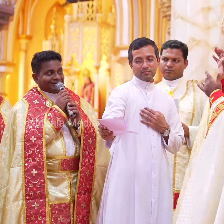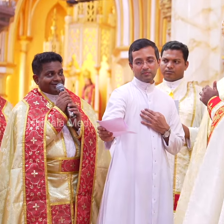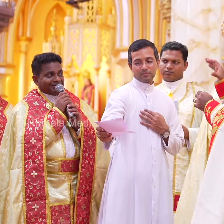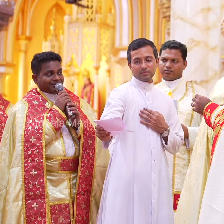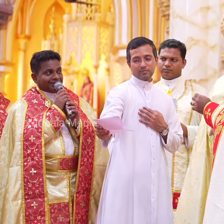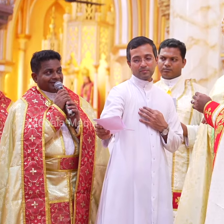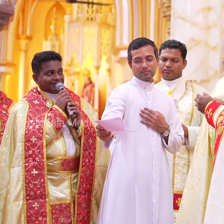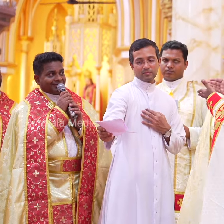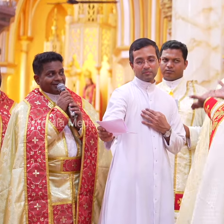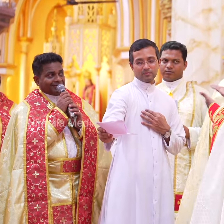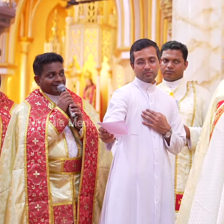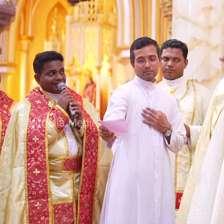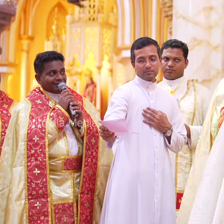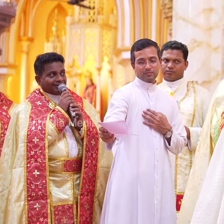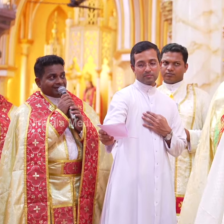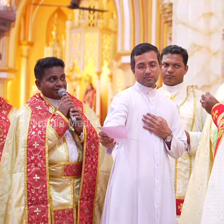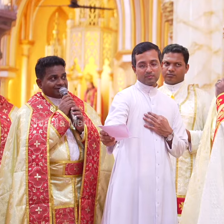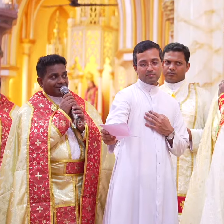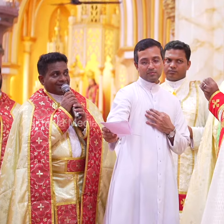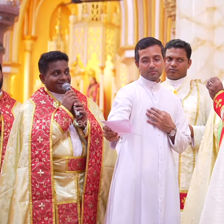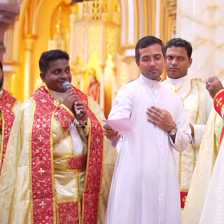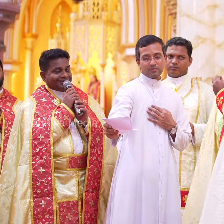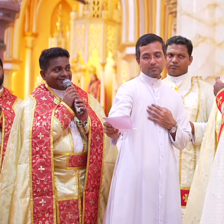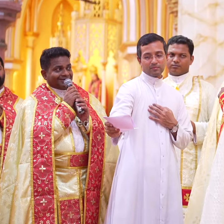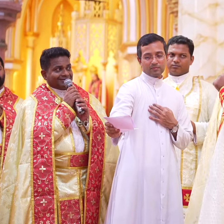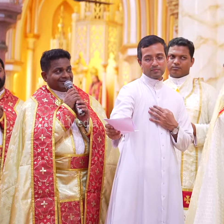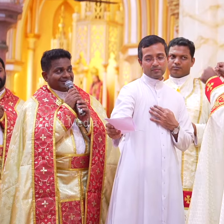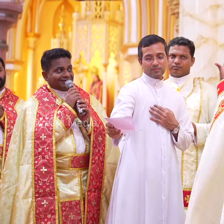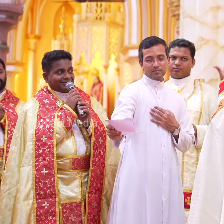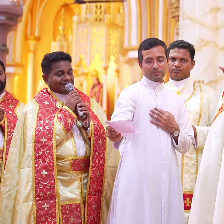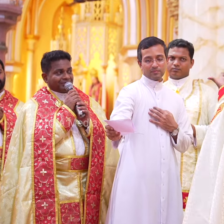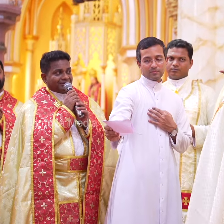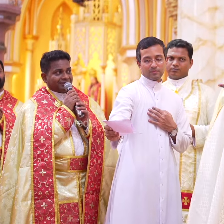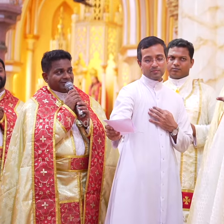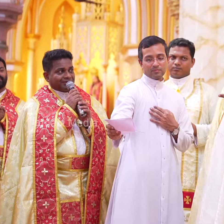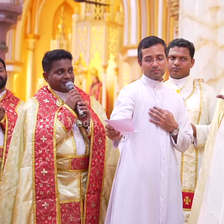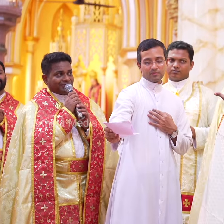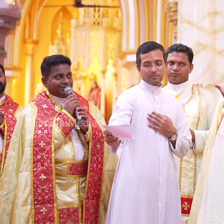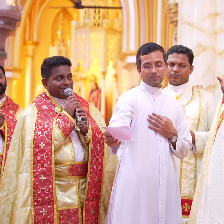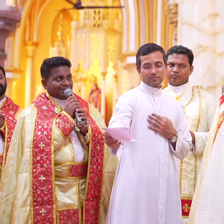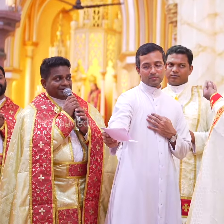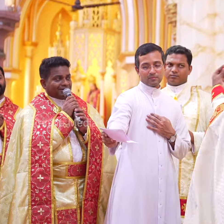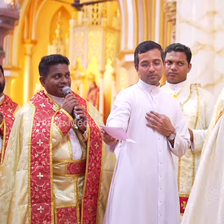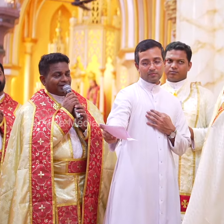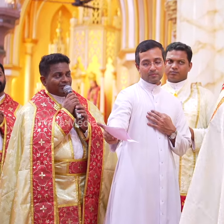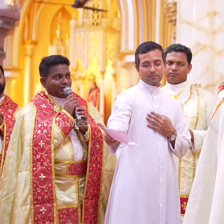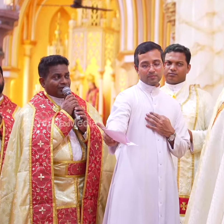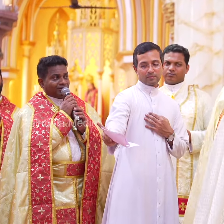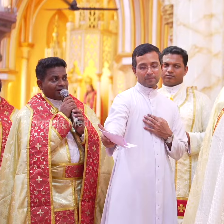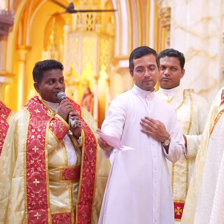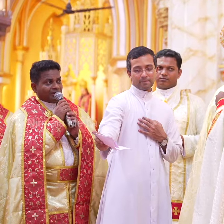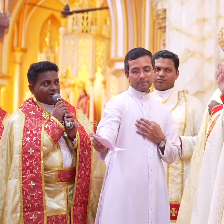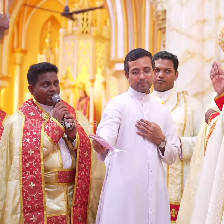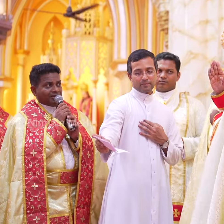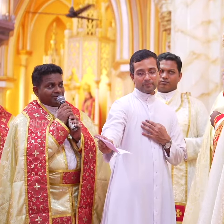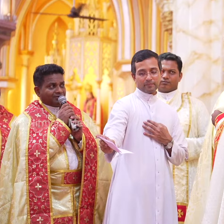ശുശ്രൂഷയിലേക്ക് പെട്ടെന്ന് നൽകി ഈ തിരുസഭയിലേക്ക് എത്തിച്ച അങ്ങേക്ക് പ്രത്യേകം നന്ദി അറിയിക്കുന്നു. ഇതെനിക്കലും